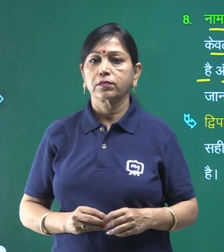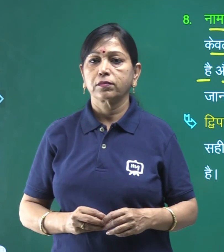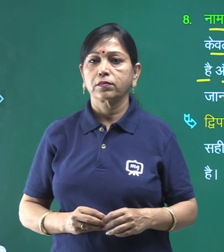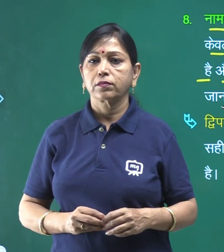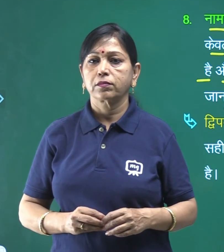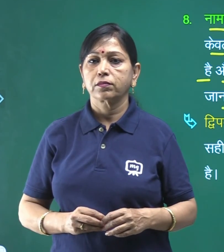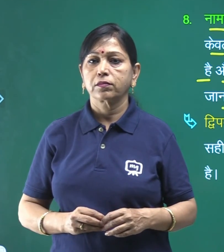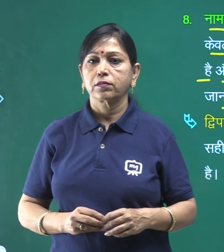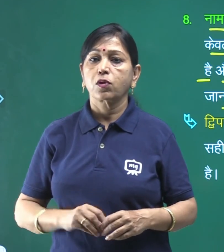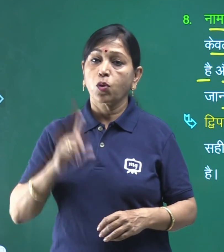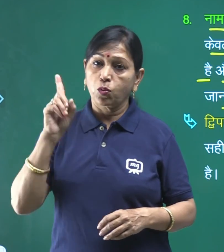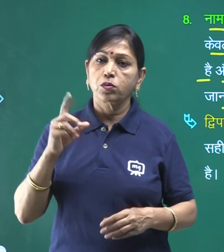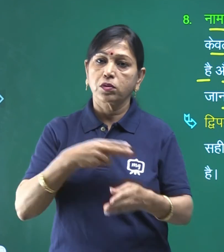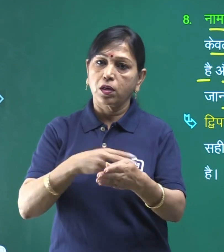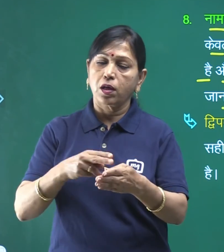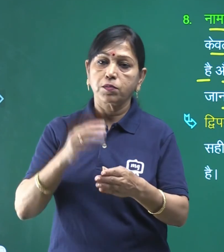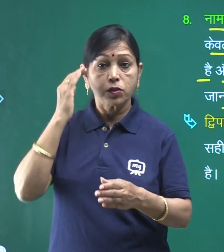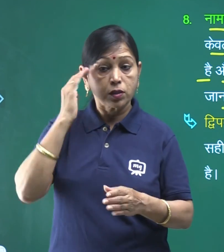उसी नाम से जाना जाता है।